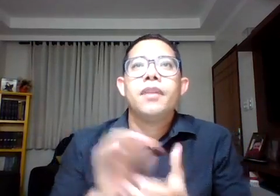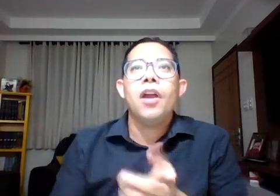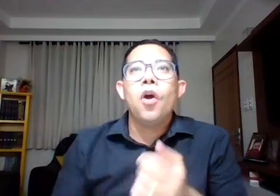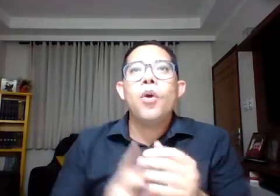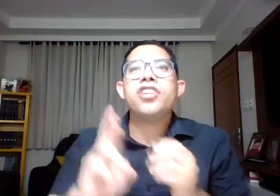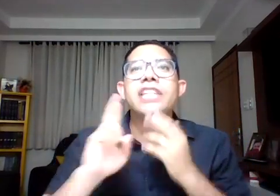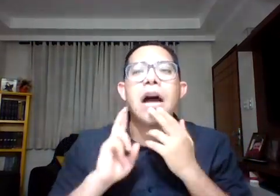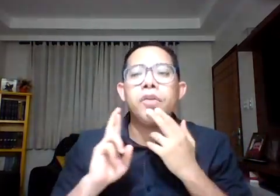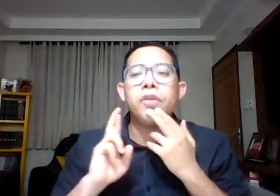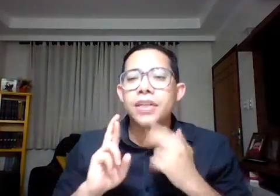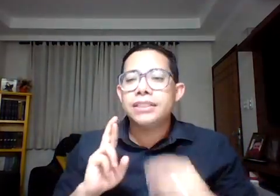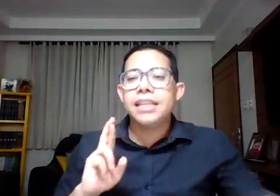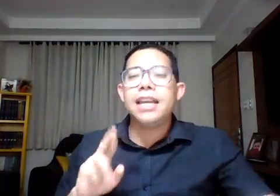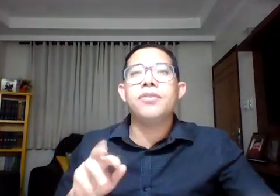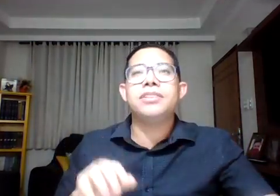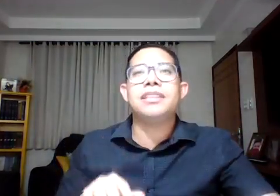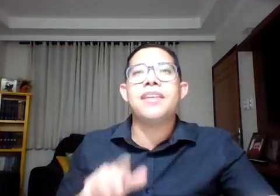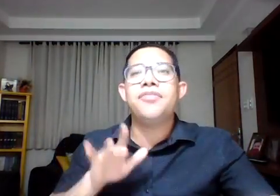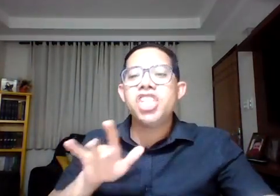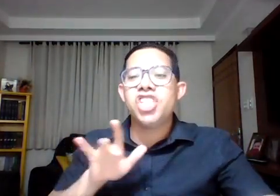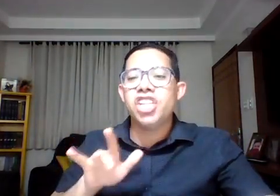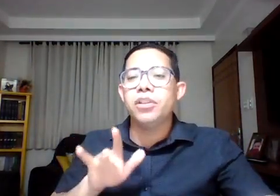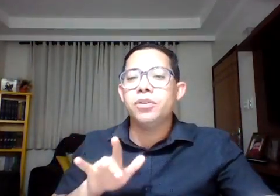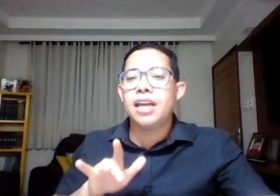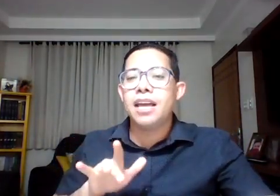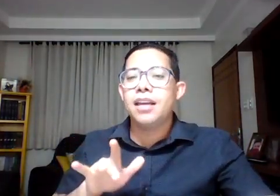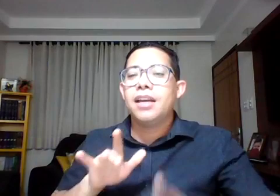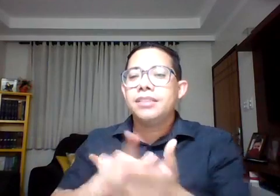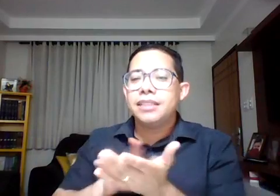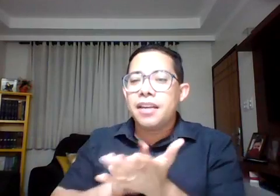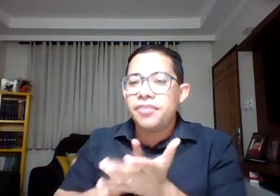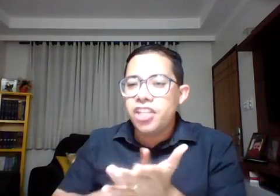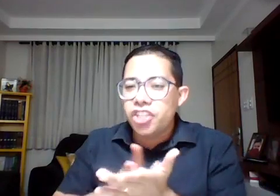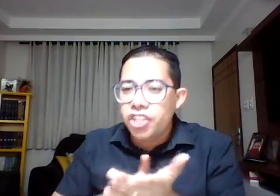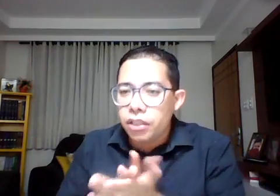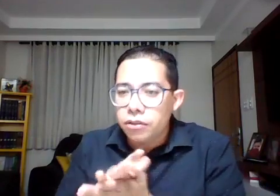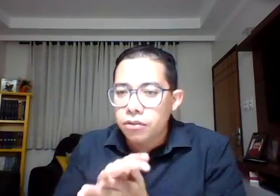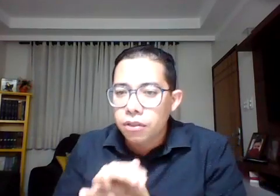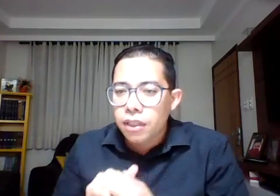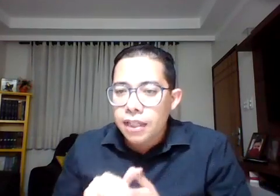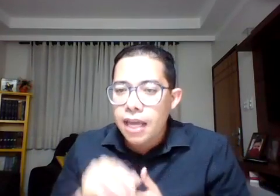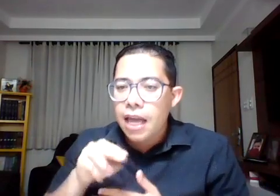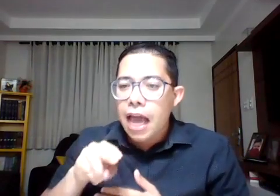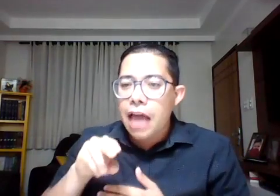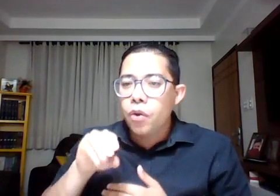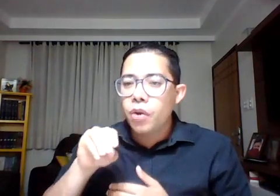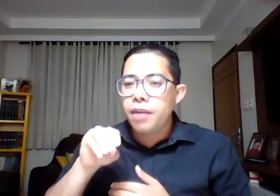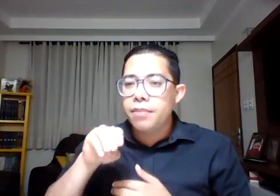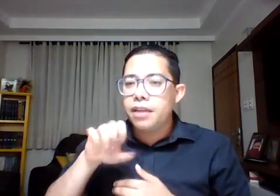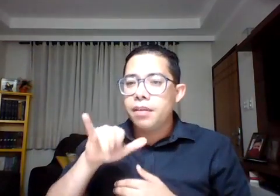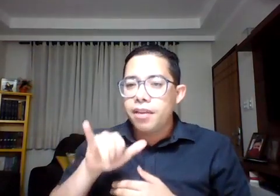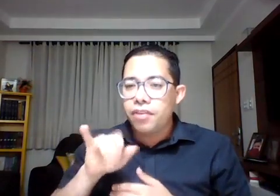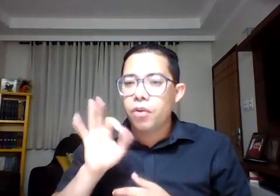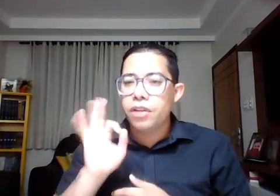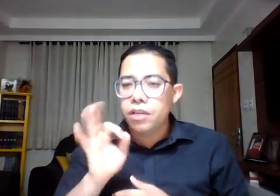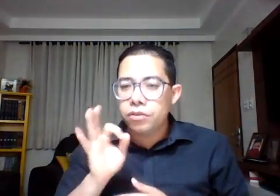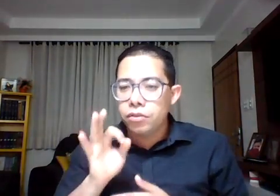O Reginaldo falou assim que você tá fingindo, né? Você tá fingindo, né? A Noemi também falou isso,